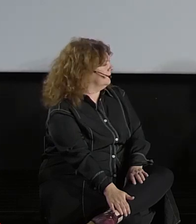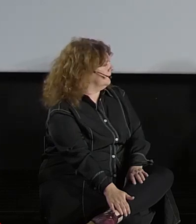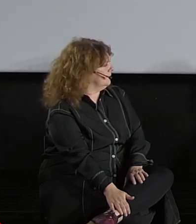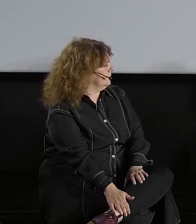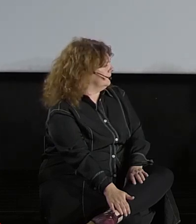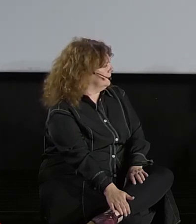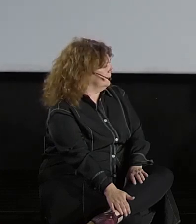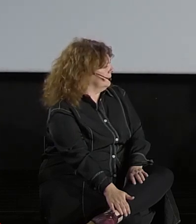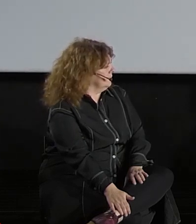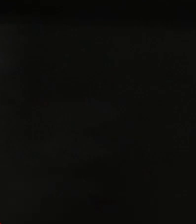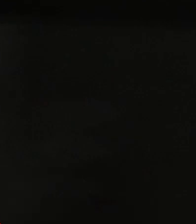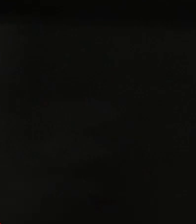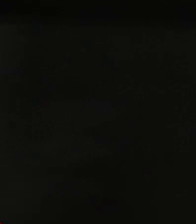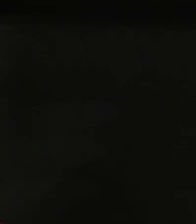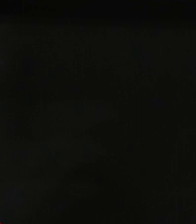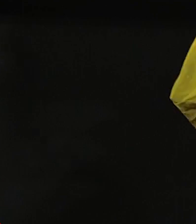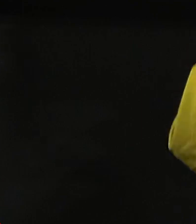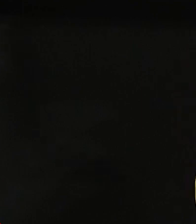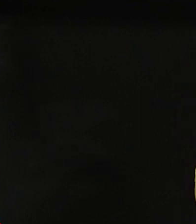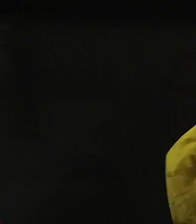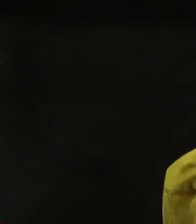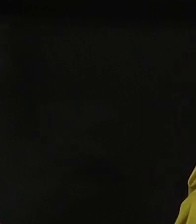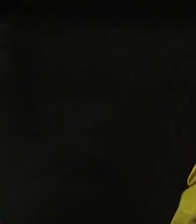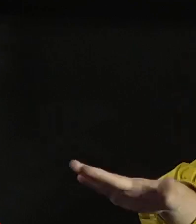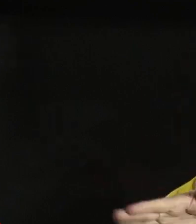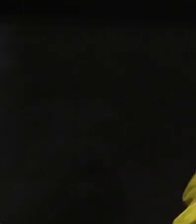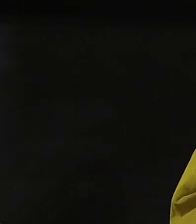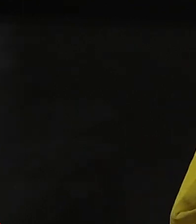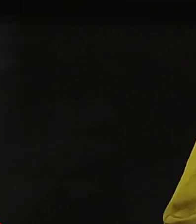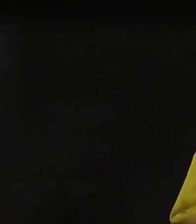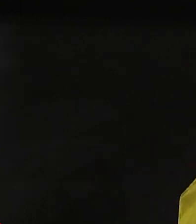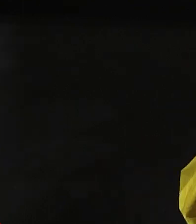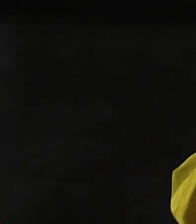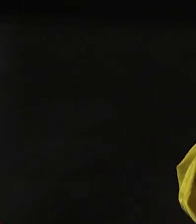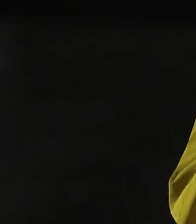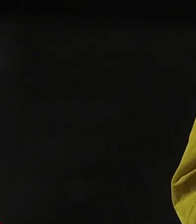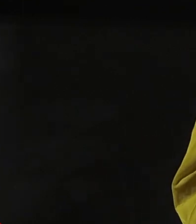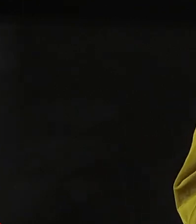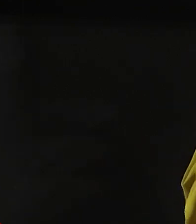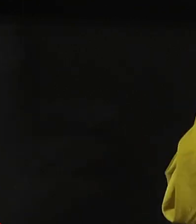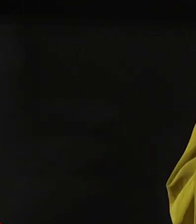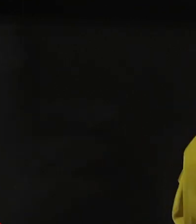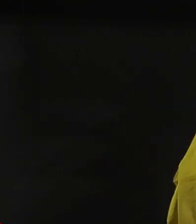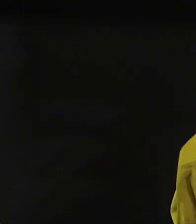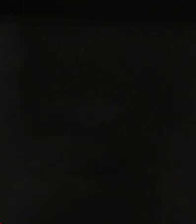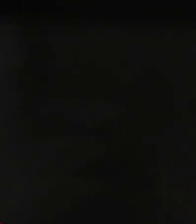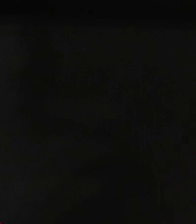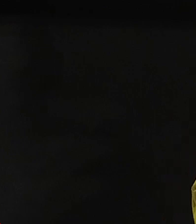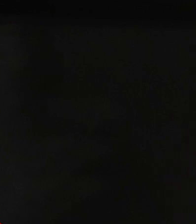de en Francia es una el derecho que tien por paternidad Solo dos semanas y aquí en España hemos avanzado por ejemplo el tema de